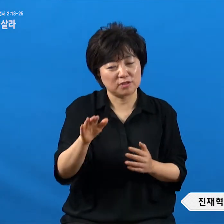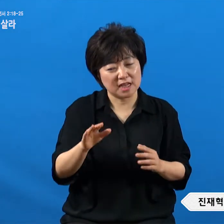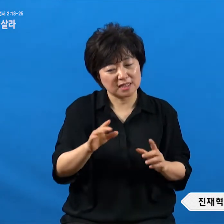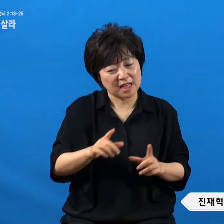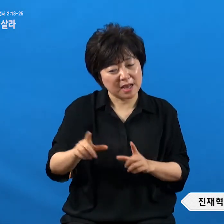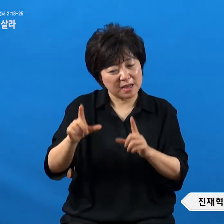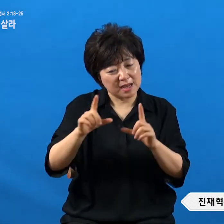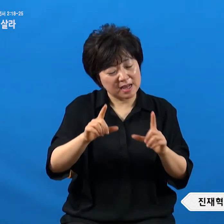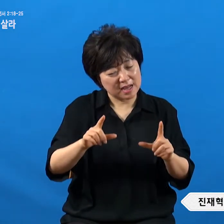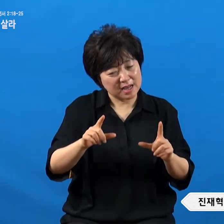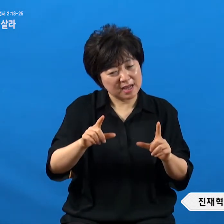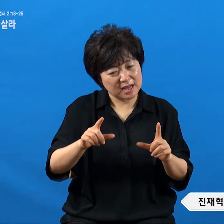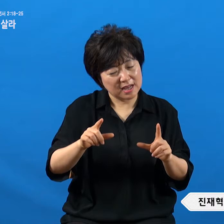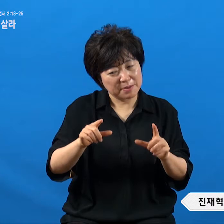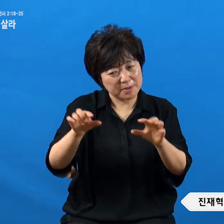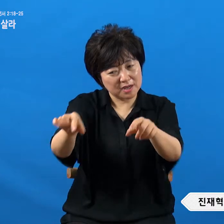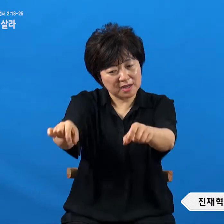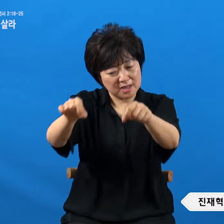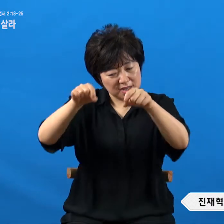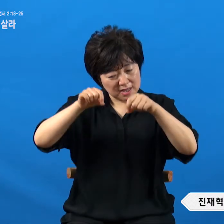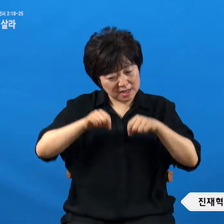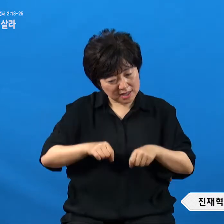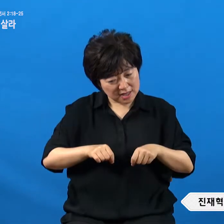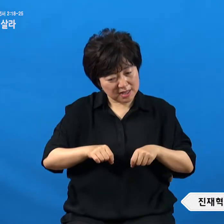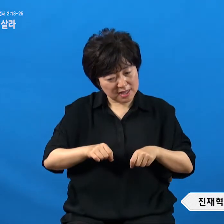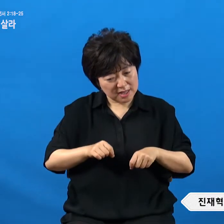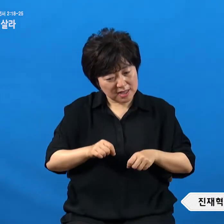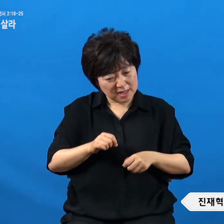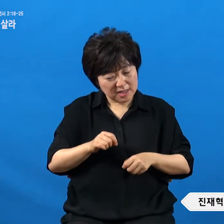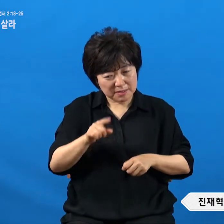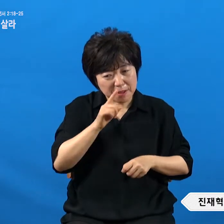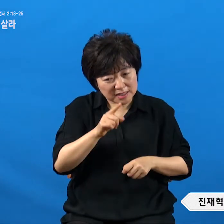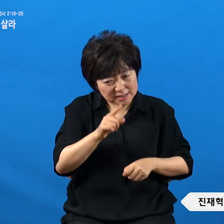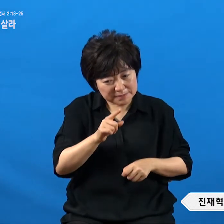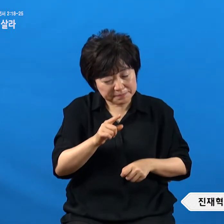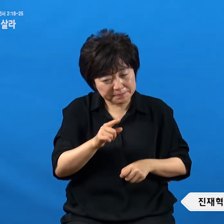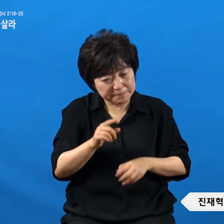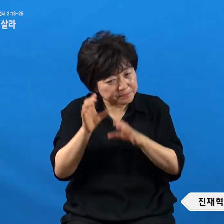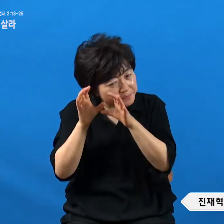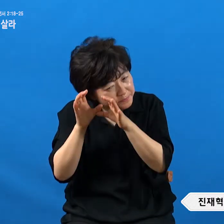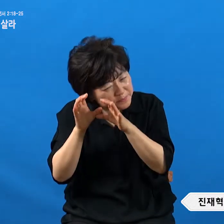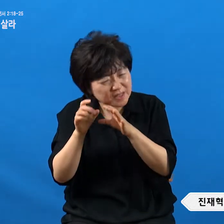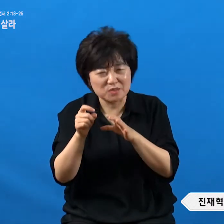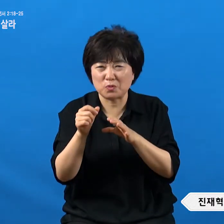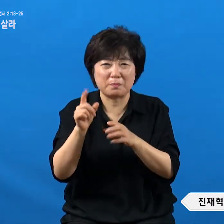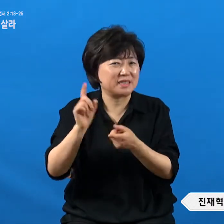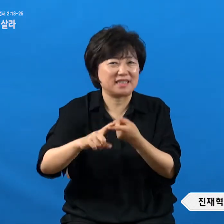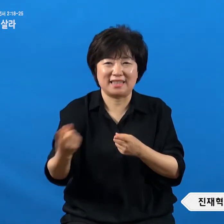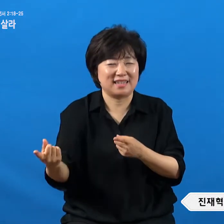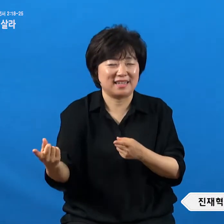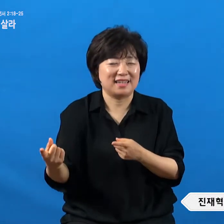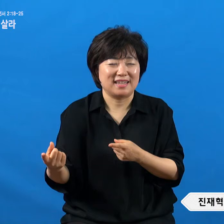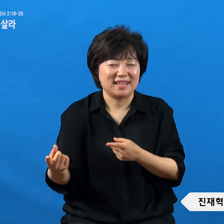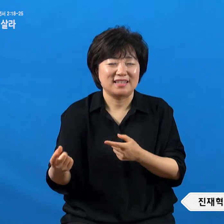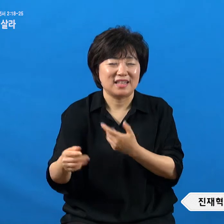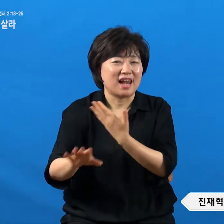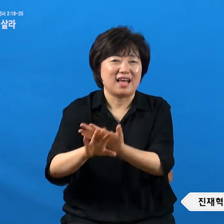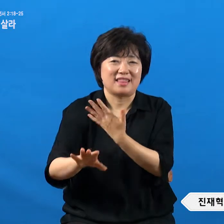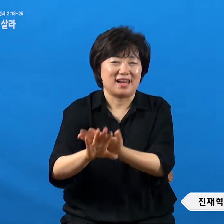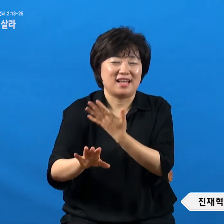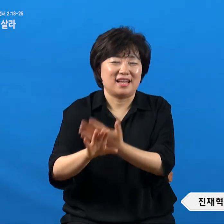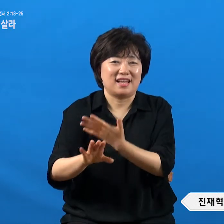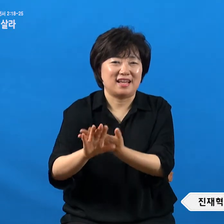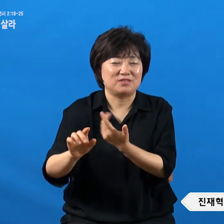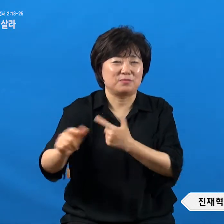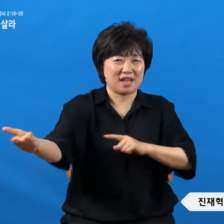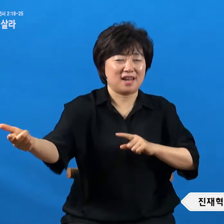가운데 적용하기에 여러 모양의 다름이 존재합니다. 그럼에도 불구하고 여전히 중요한 부분들,